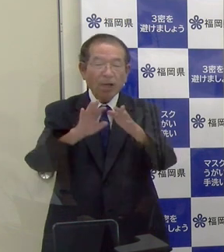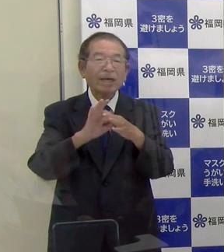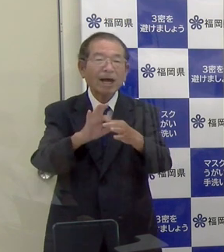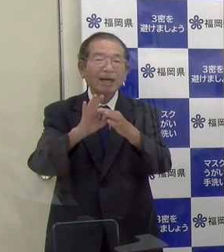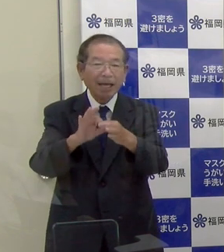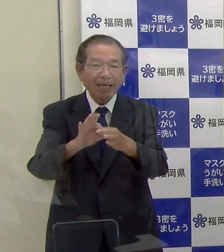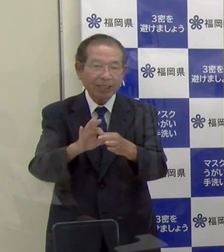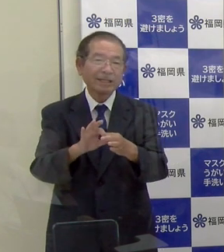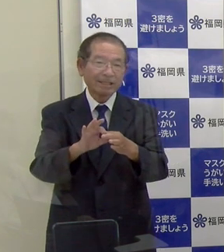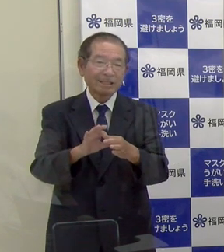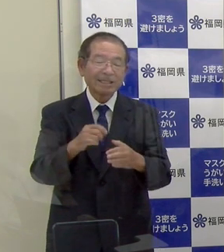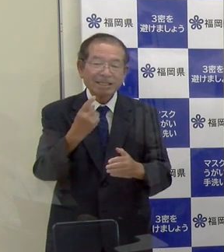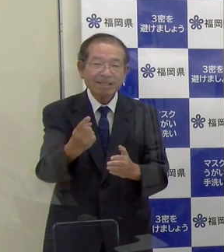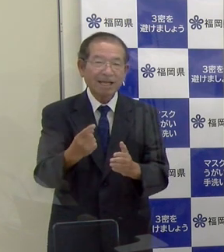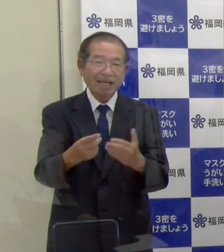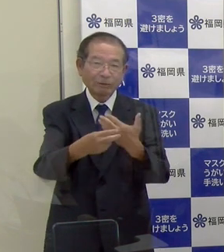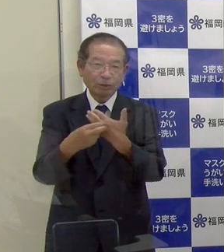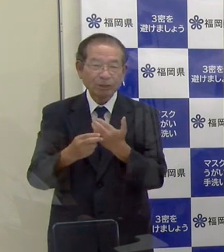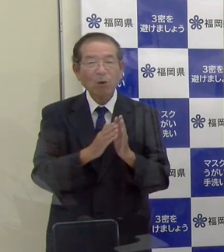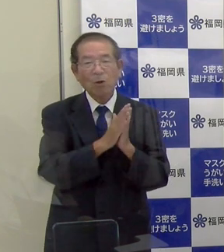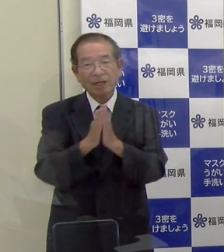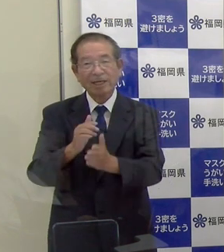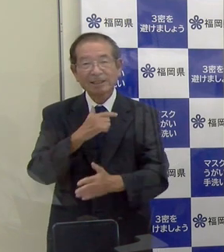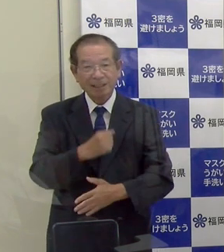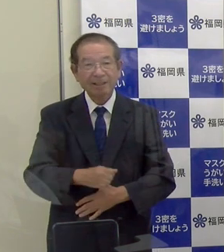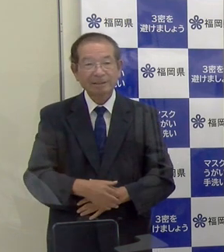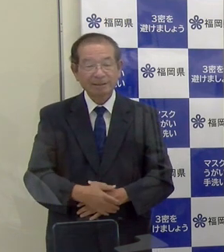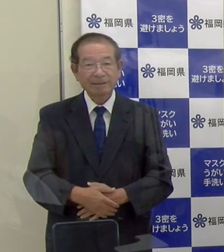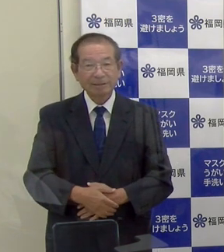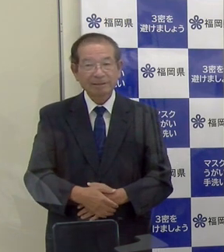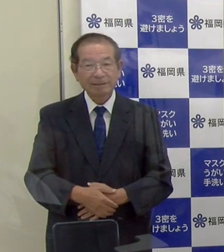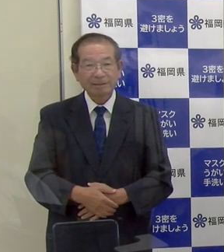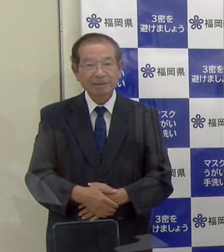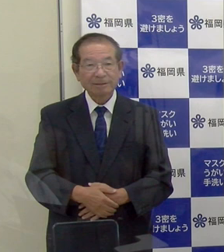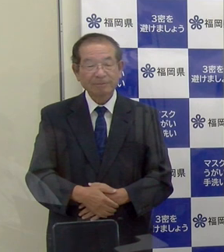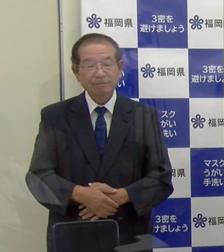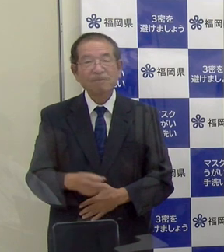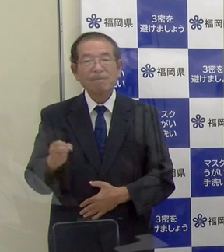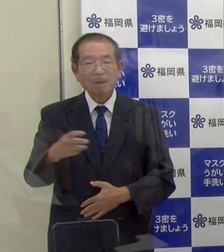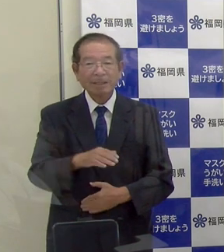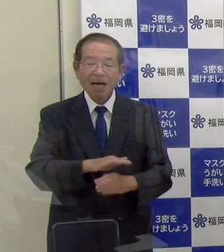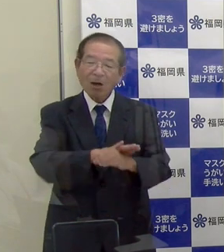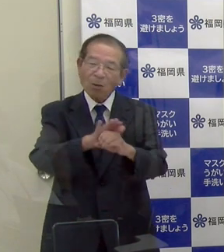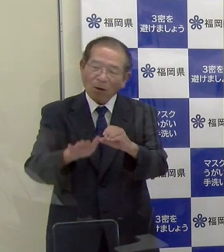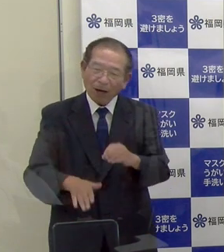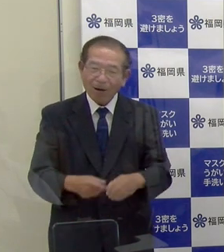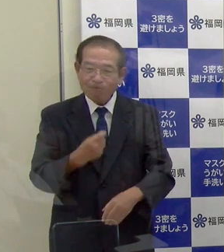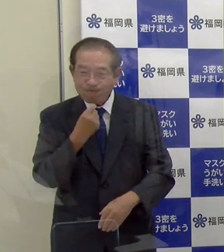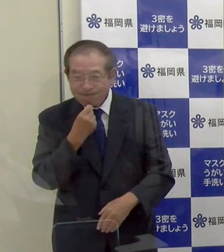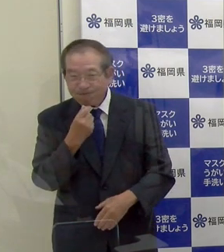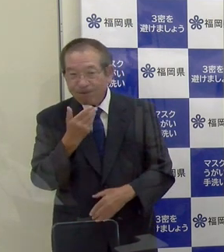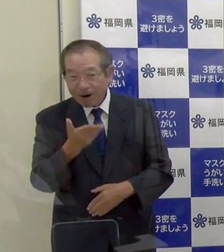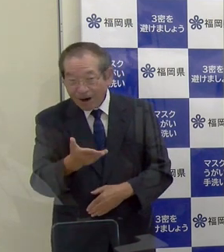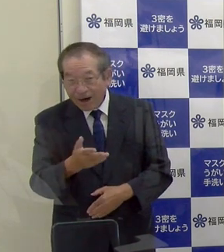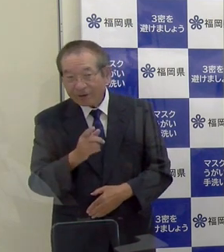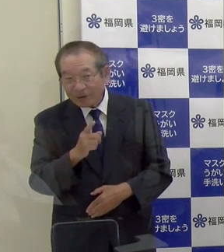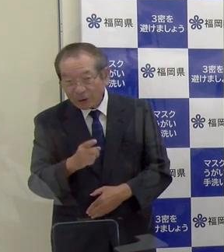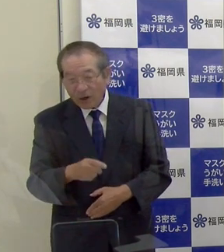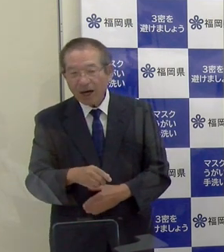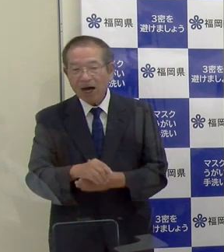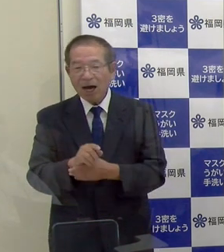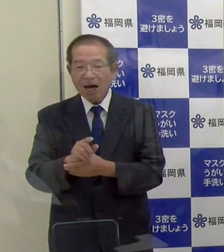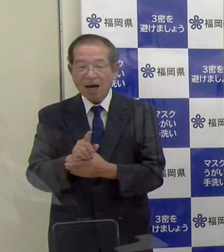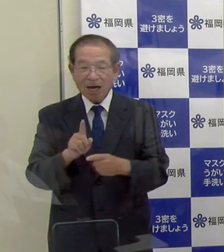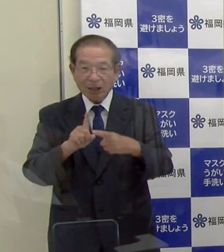受診をお願いをいたしますまたコロナが疑われる形で救急車